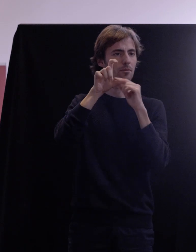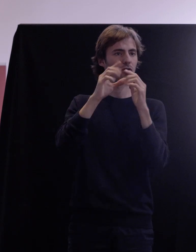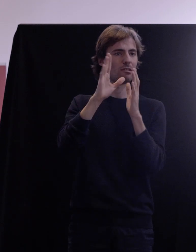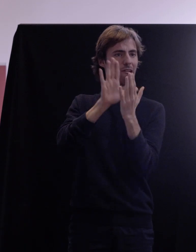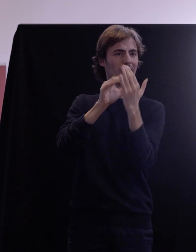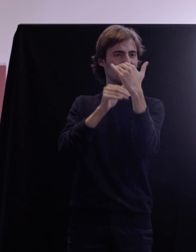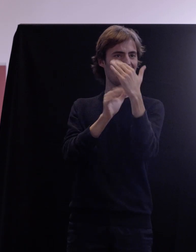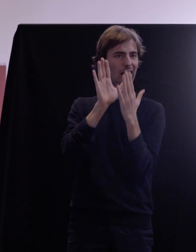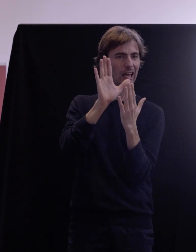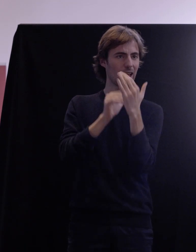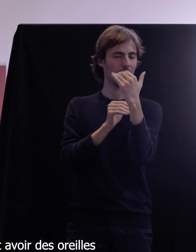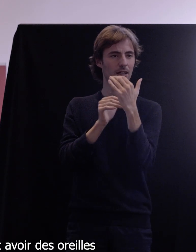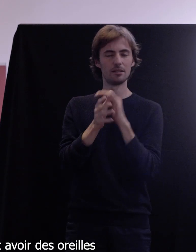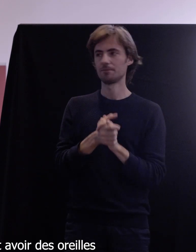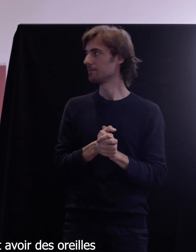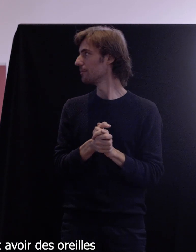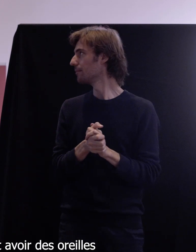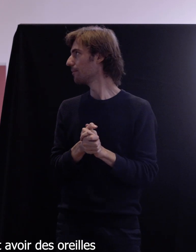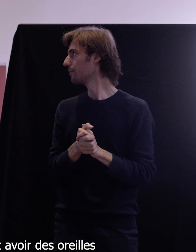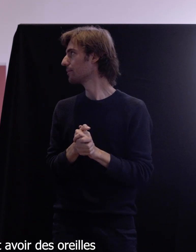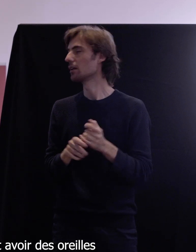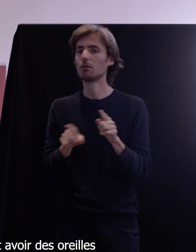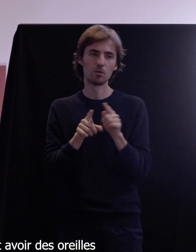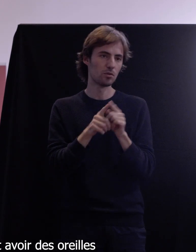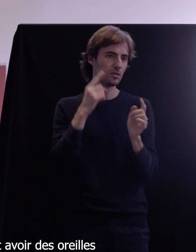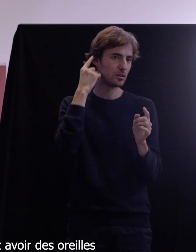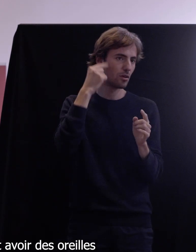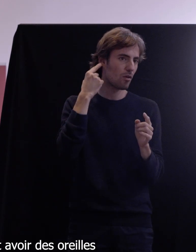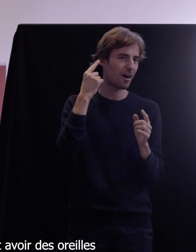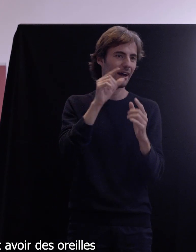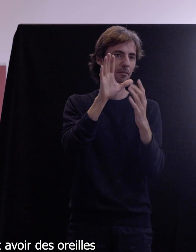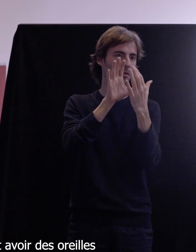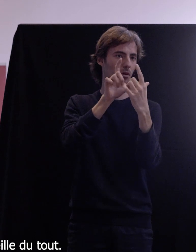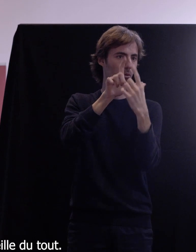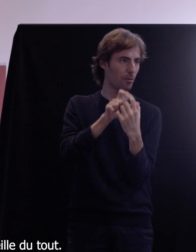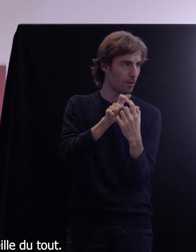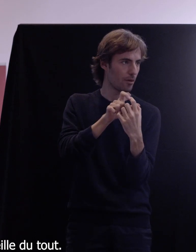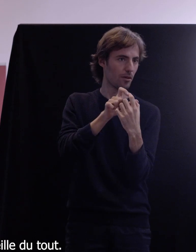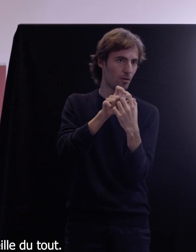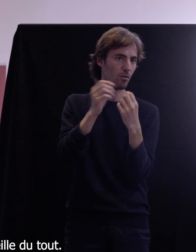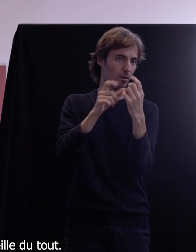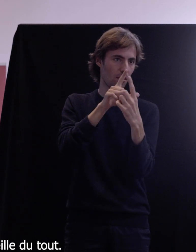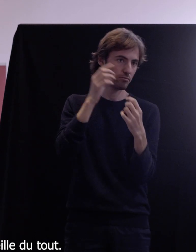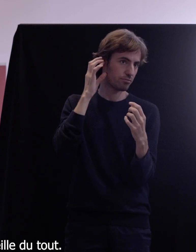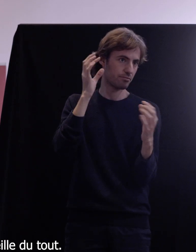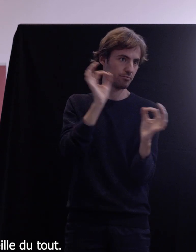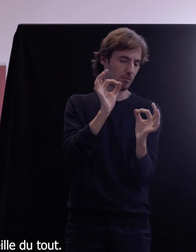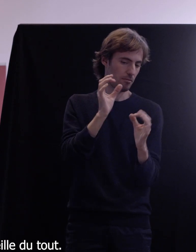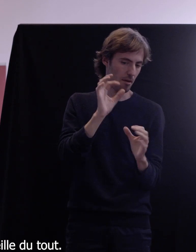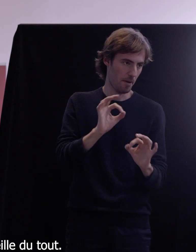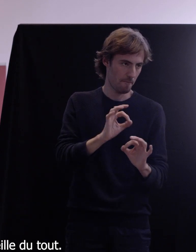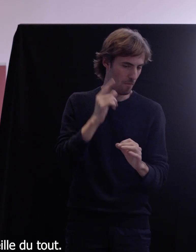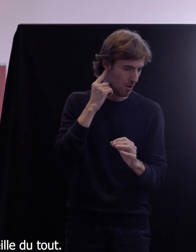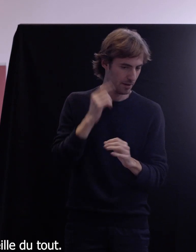petites anomalies du lobule. Et puis parfois, ils peuvent avoir des oreilles qui sont plus petites que la normale, voire pas d'oreille du tout. Au niveau de